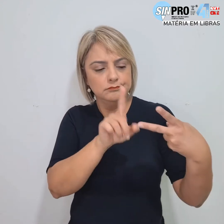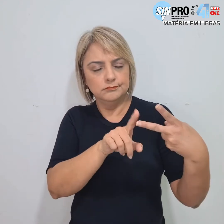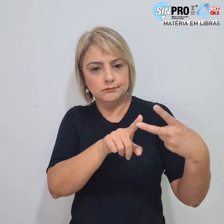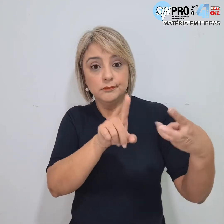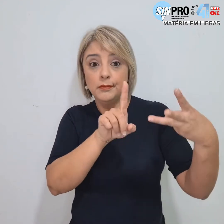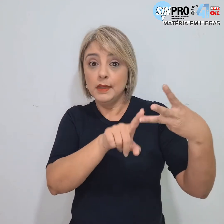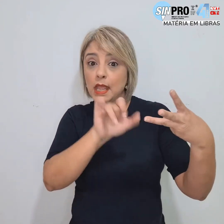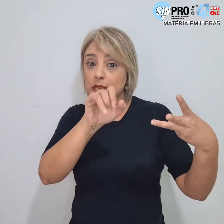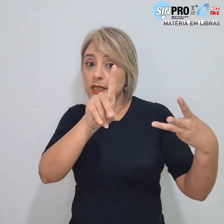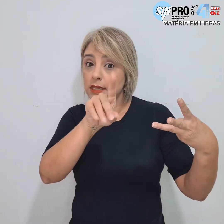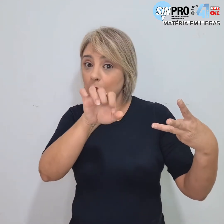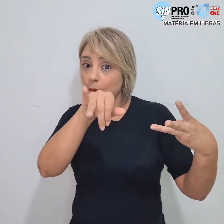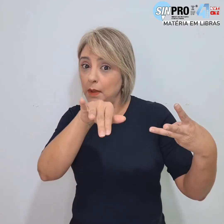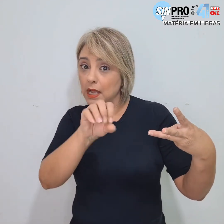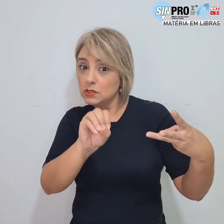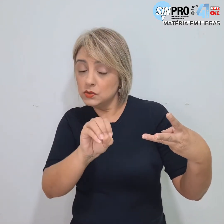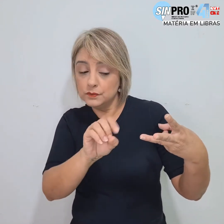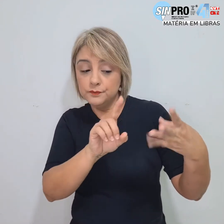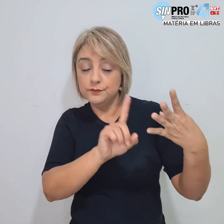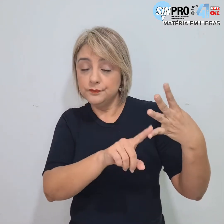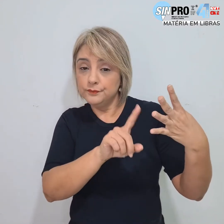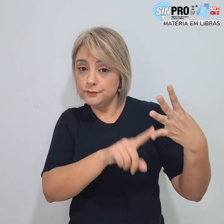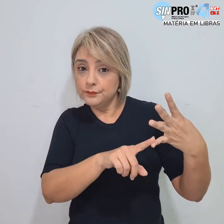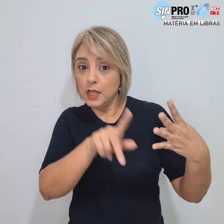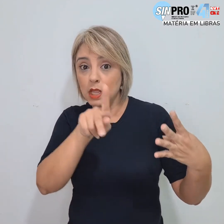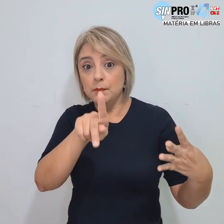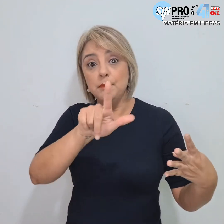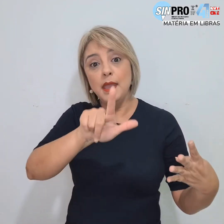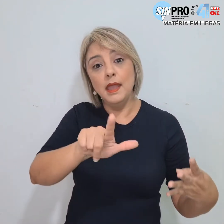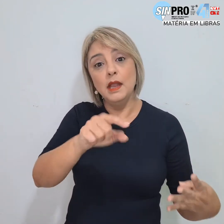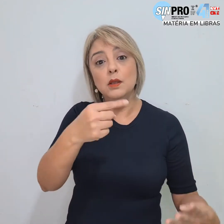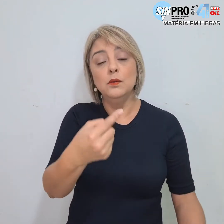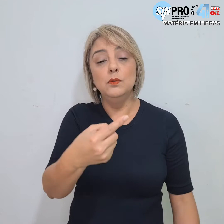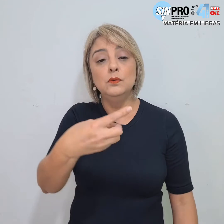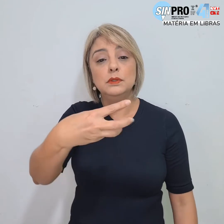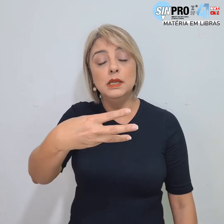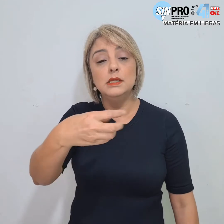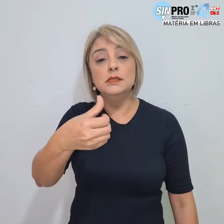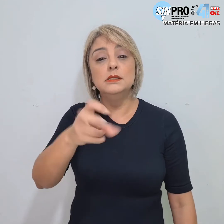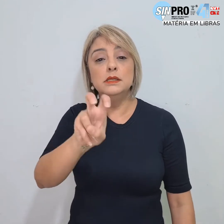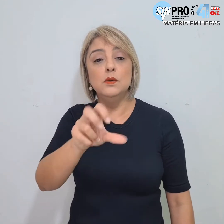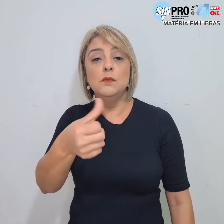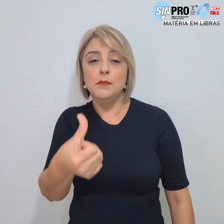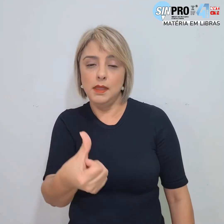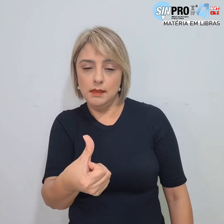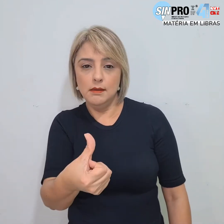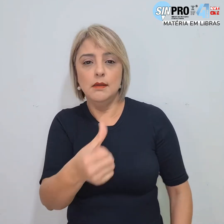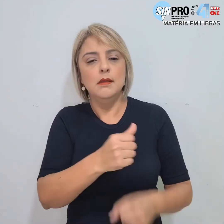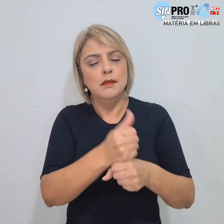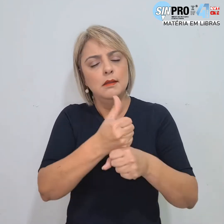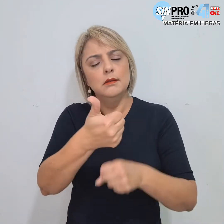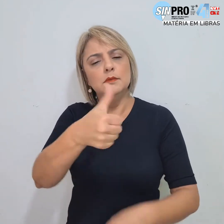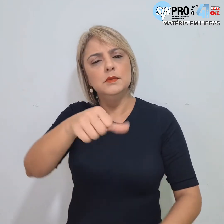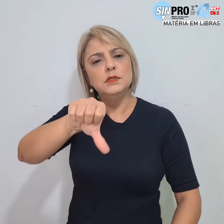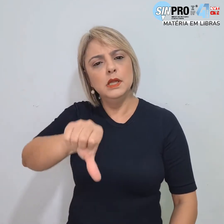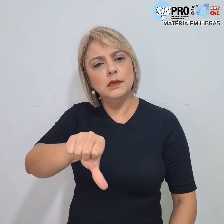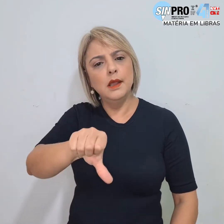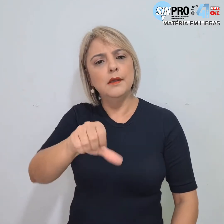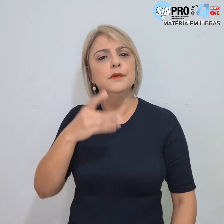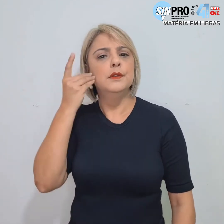e Delmasso, e do PL número 356 de 2019, do deputado João